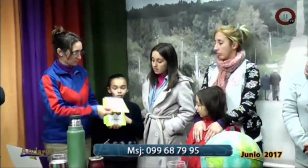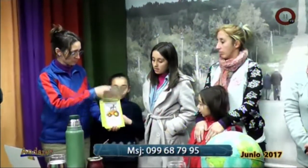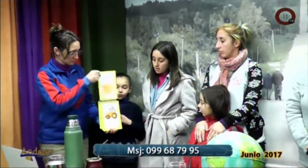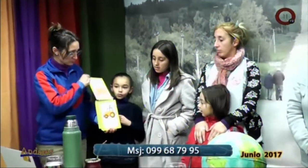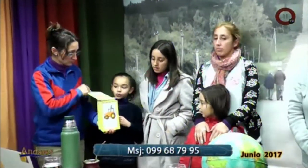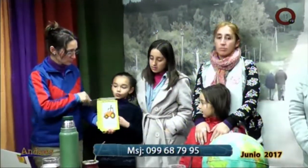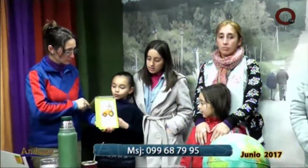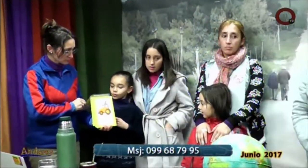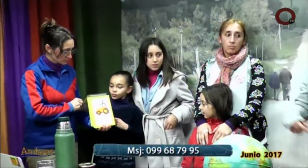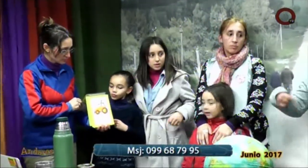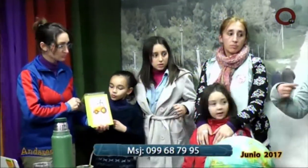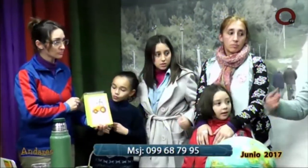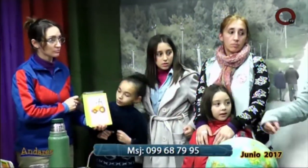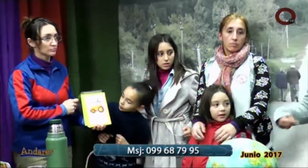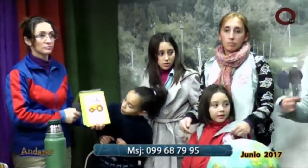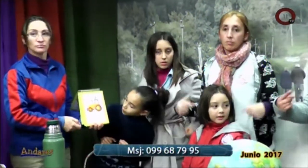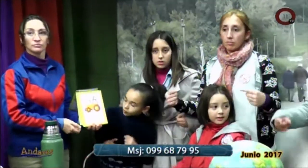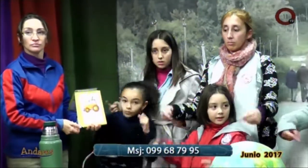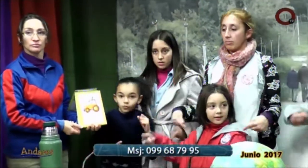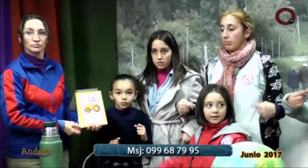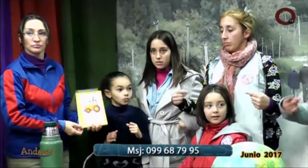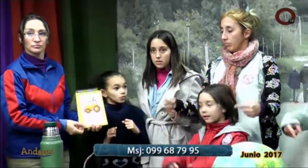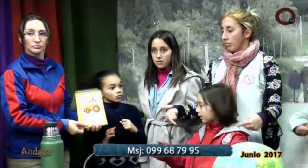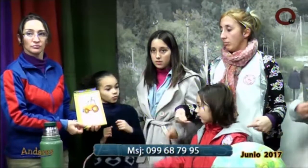Ya ¿En qué.